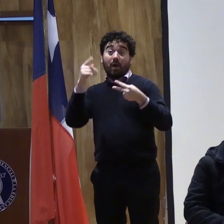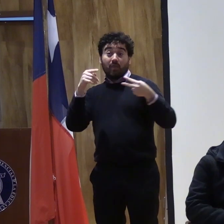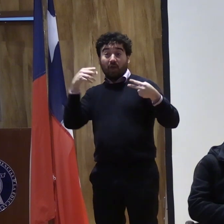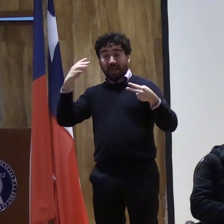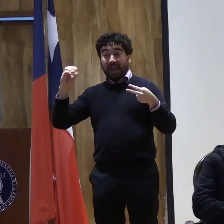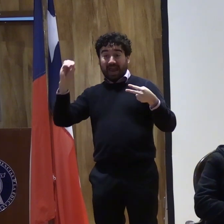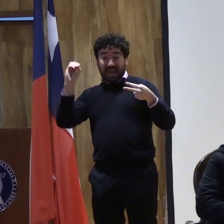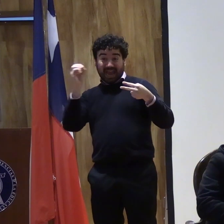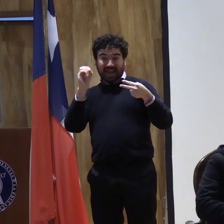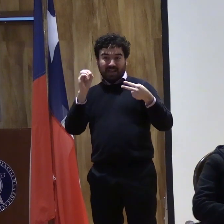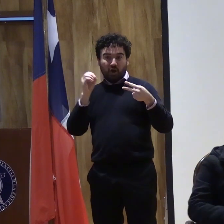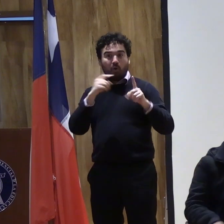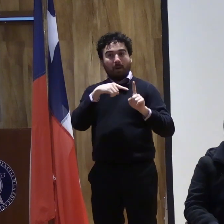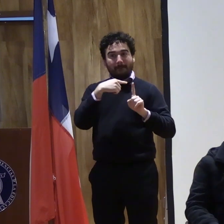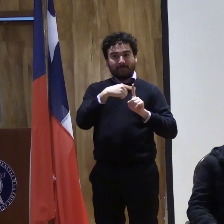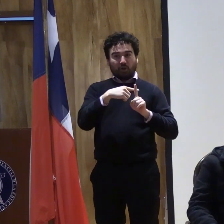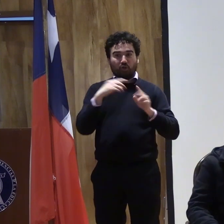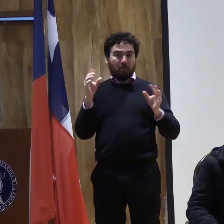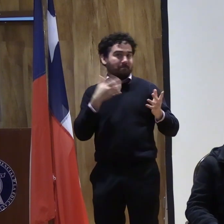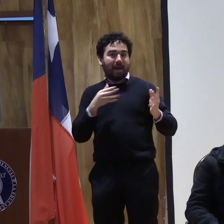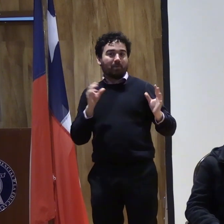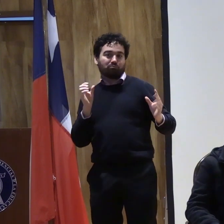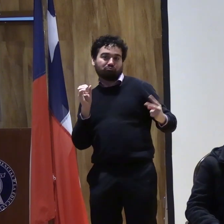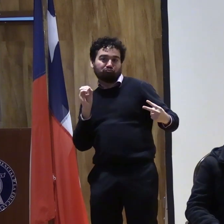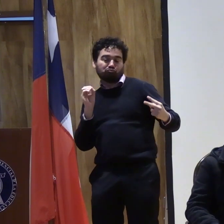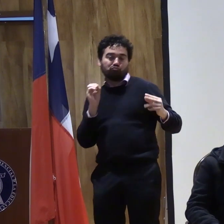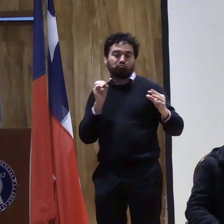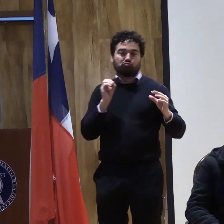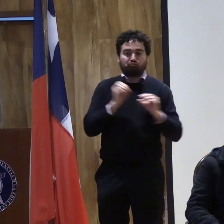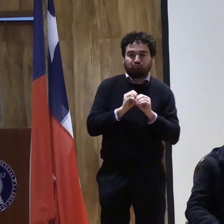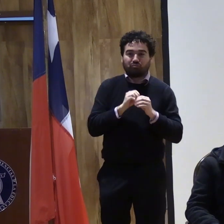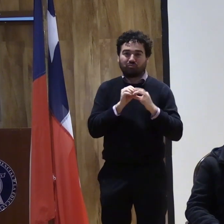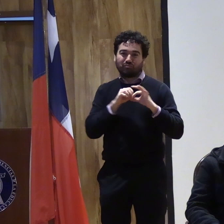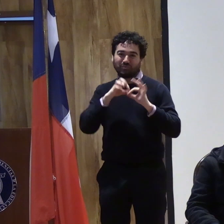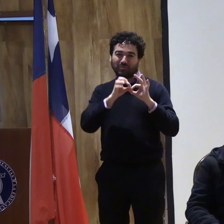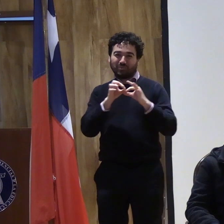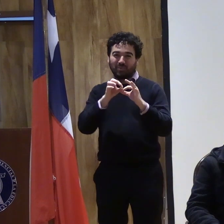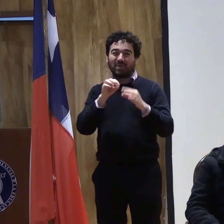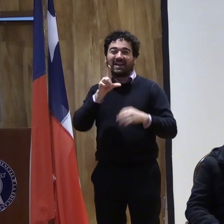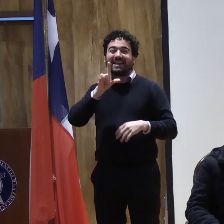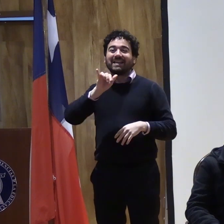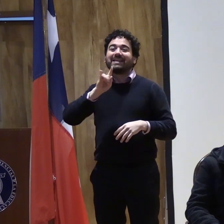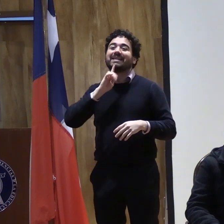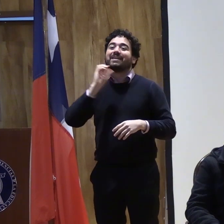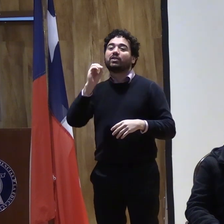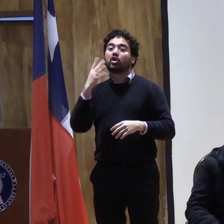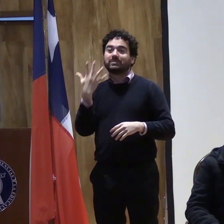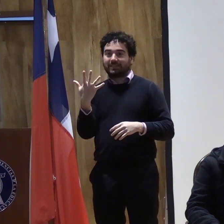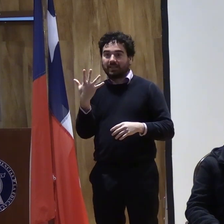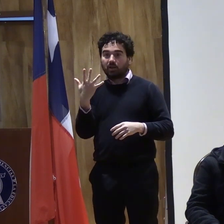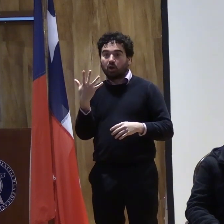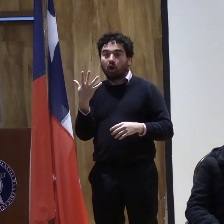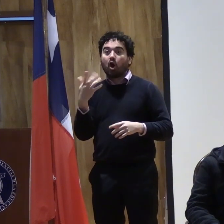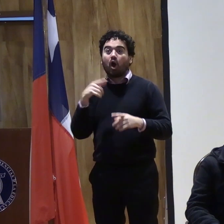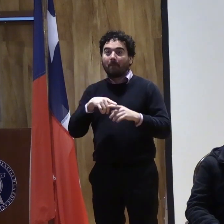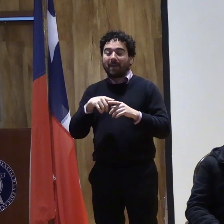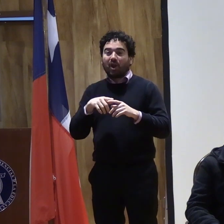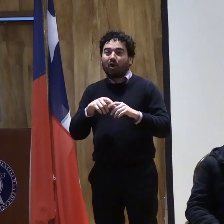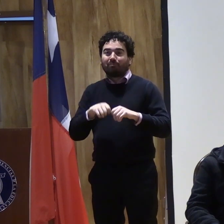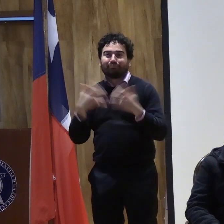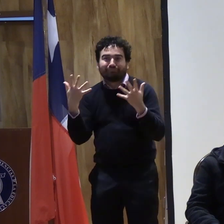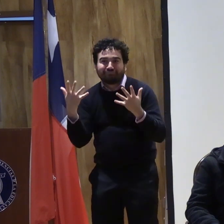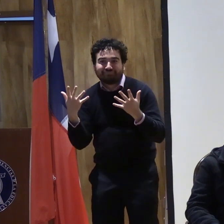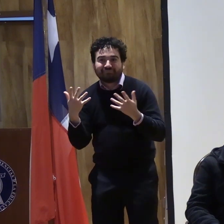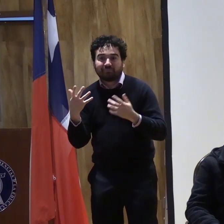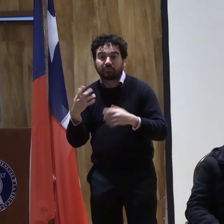a bailar con un protón, se formaba litio 5, pero el litio 5 es inestable y se rompe. Si un